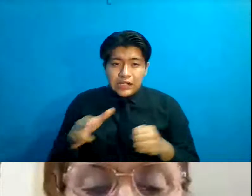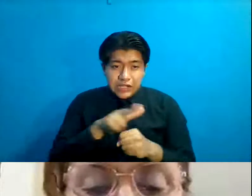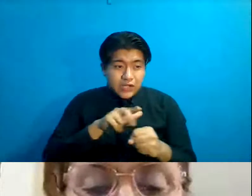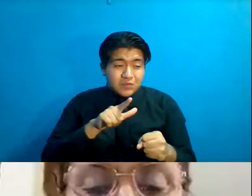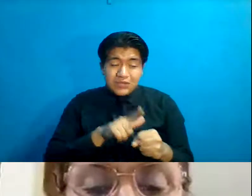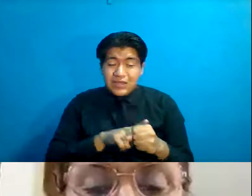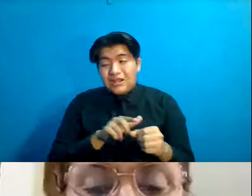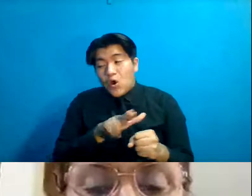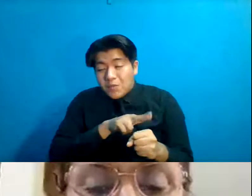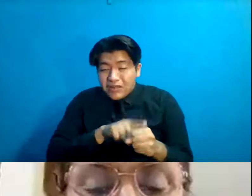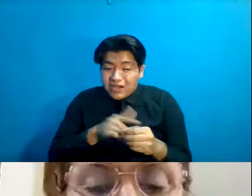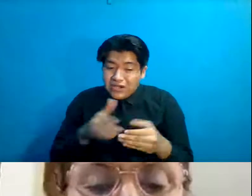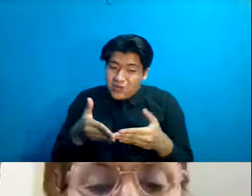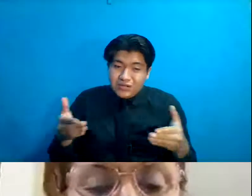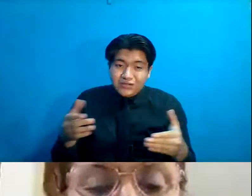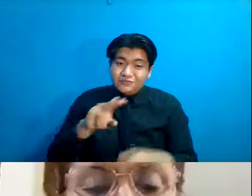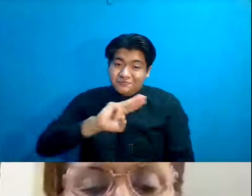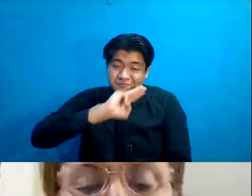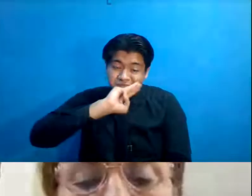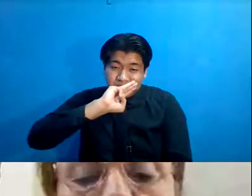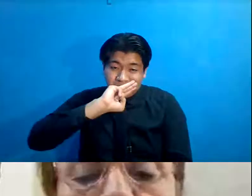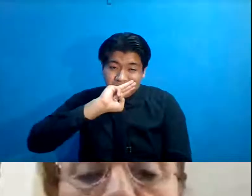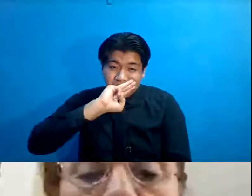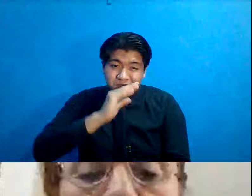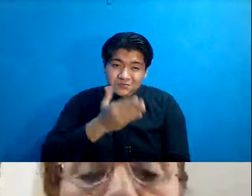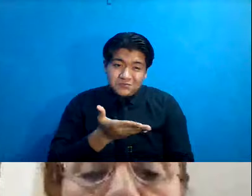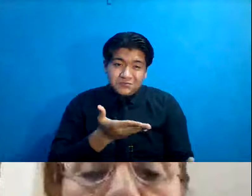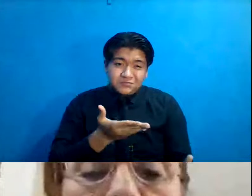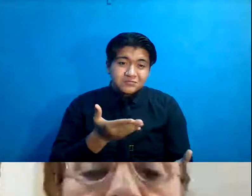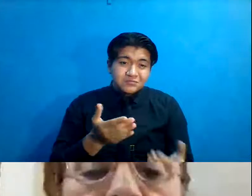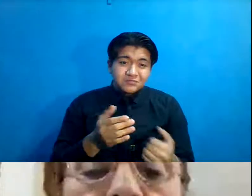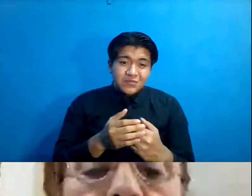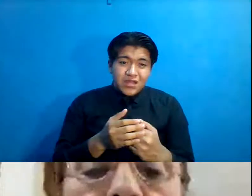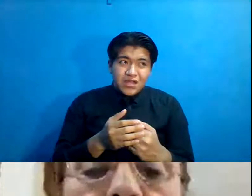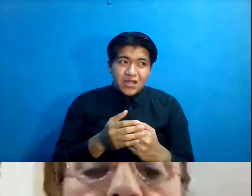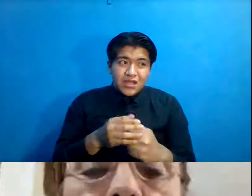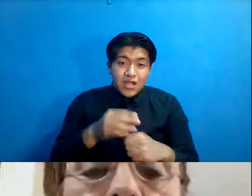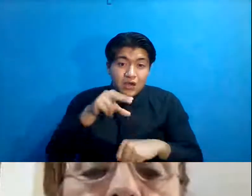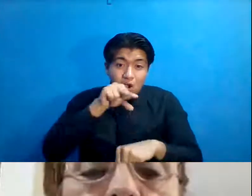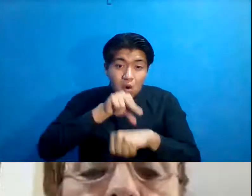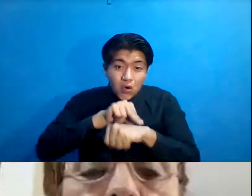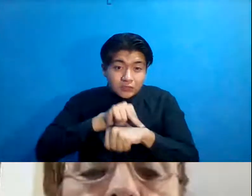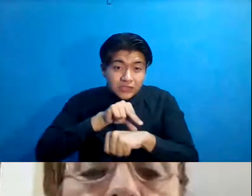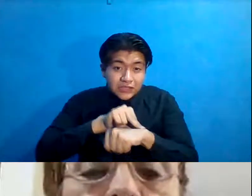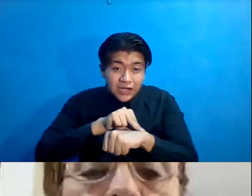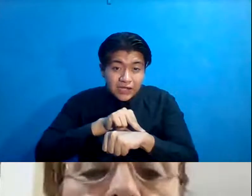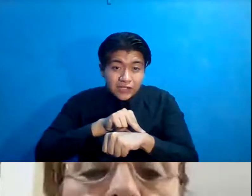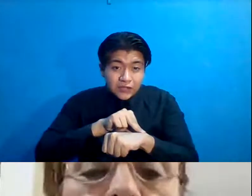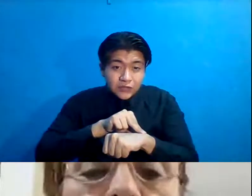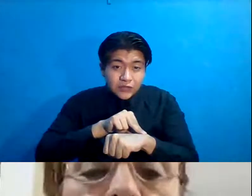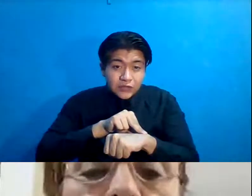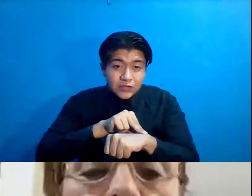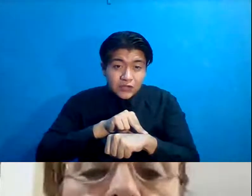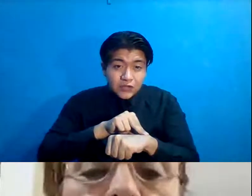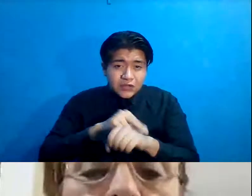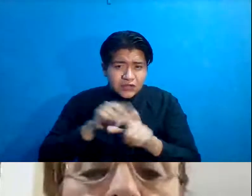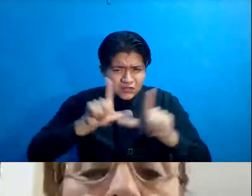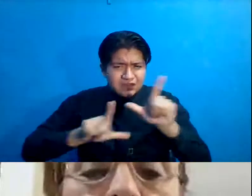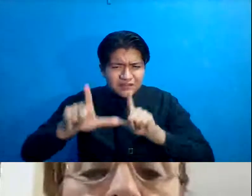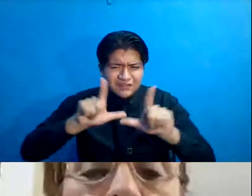mamá, pues los médicos saben lengua de señas, todos saben lengua de señas, por